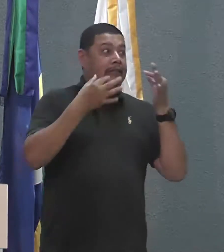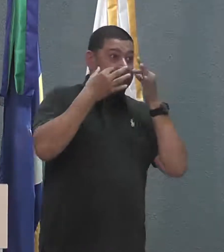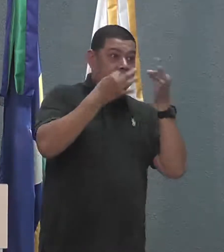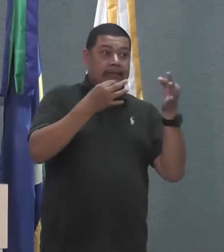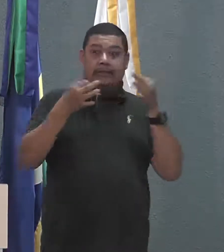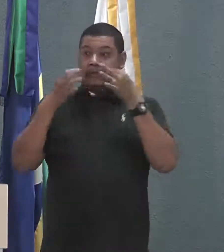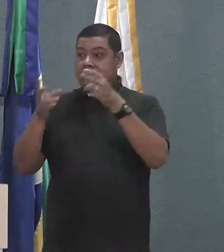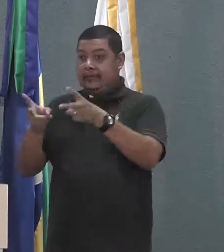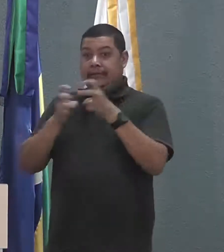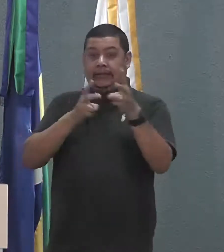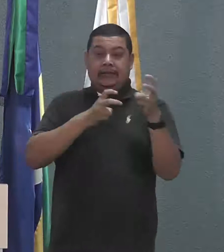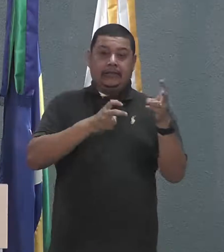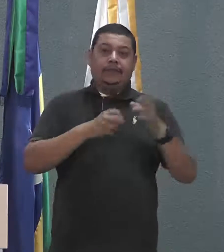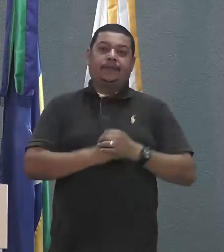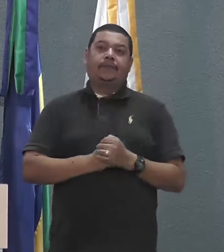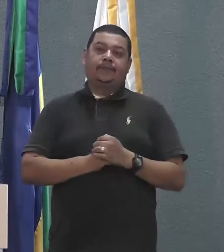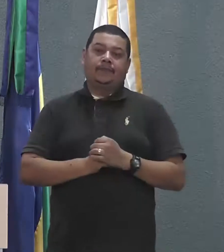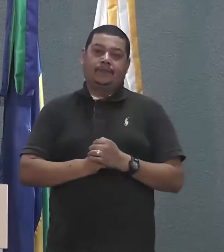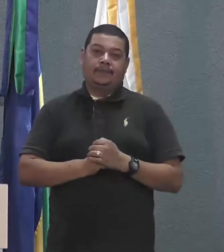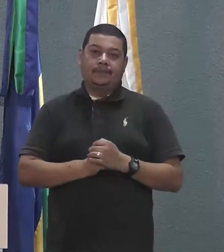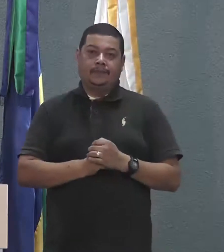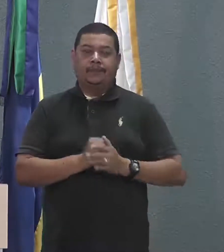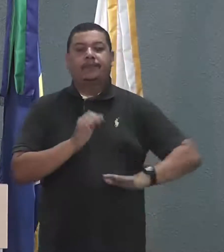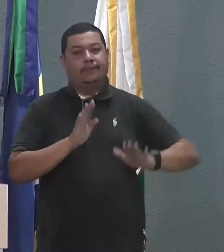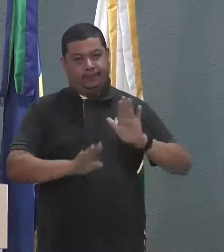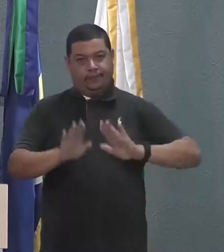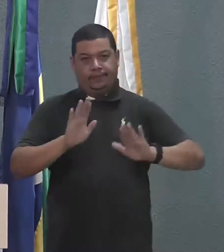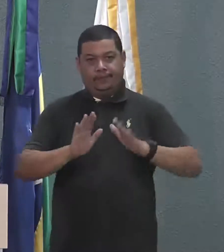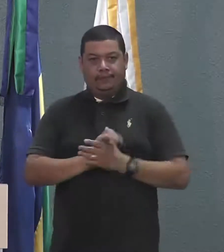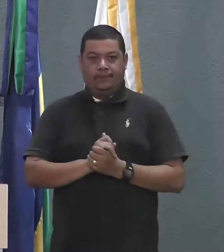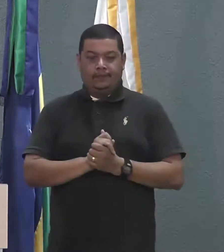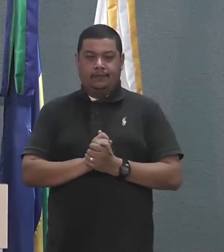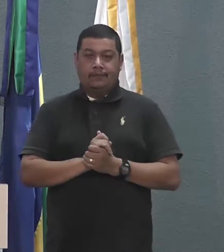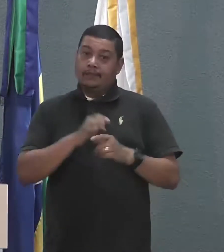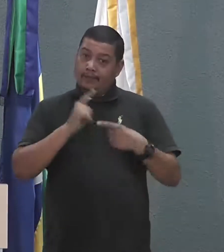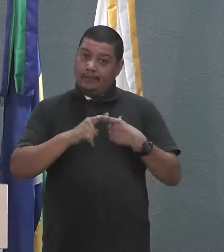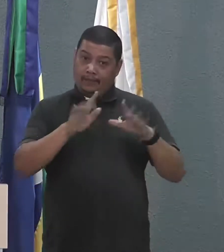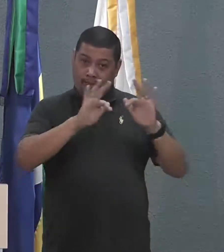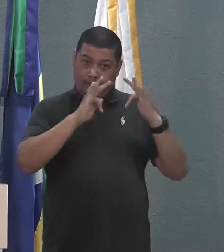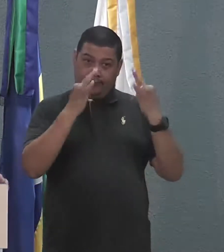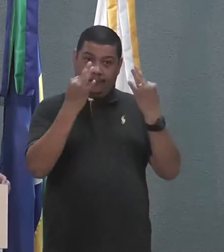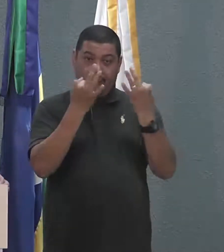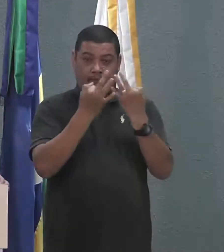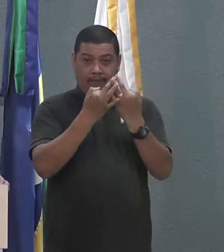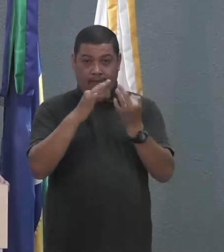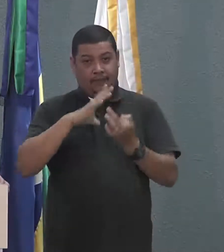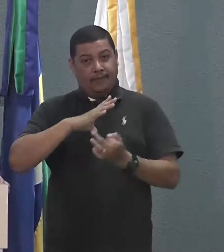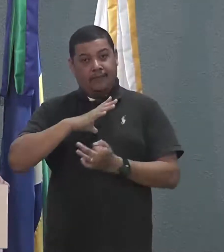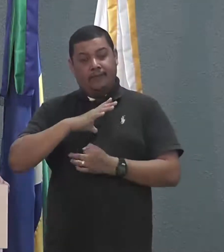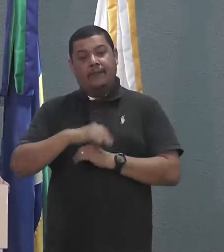para não magoar nenhum parente nosso, não entristecer nenhum coração de ninguém.